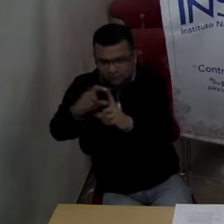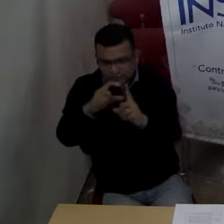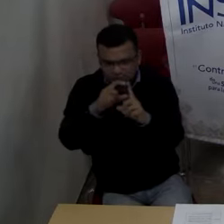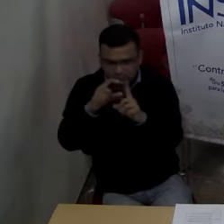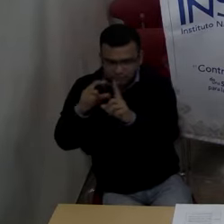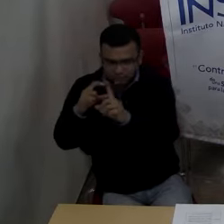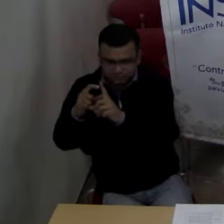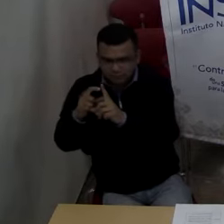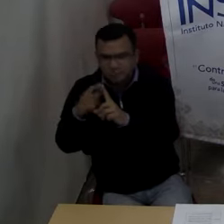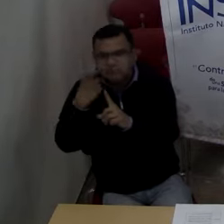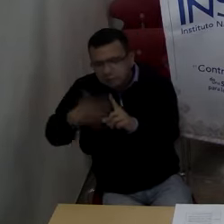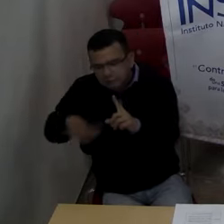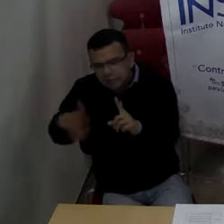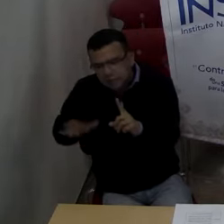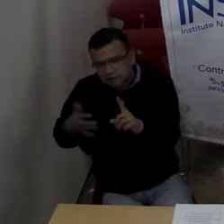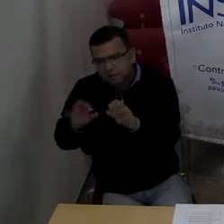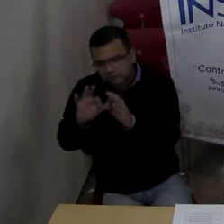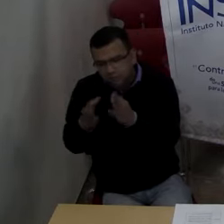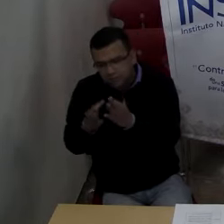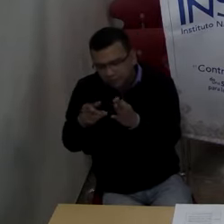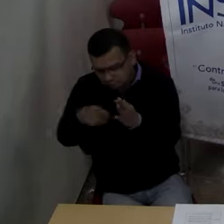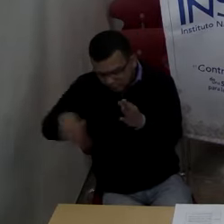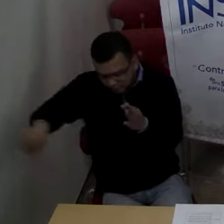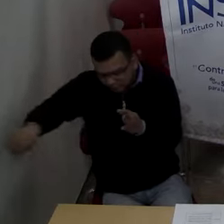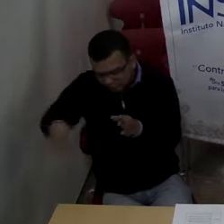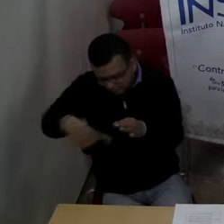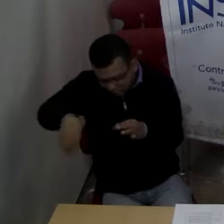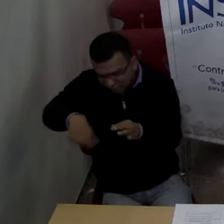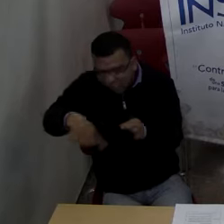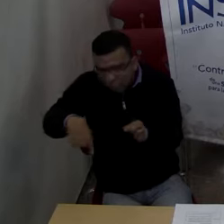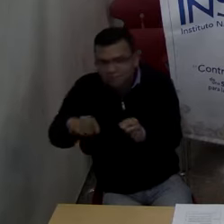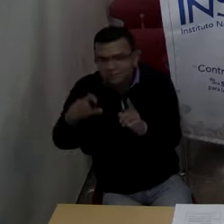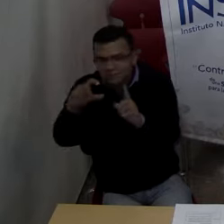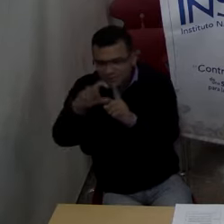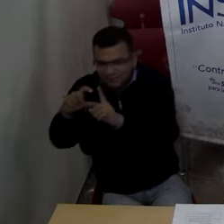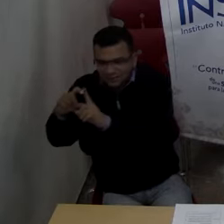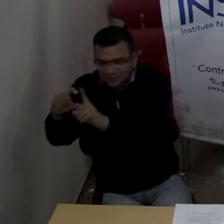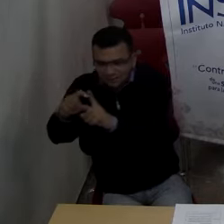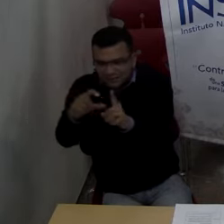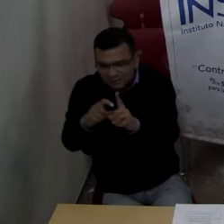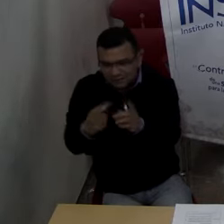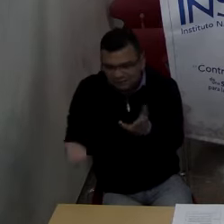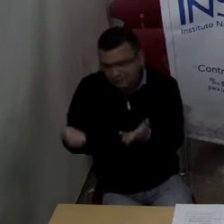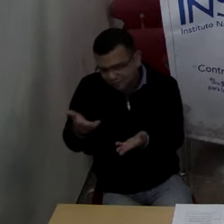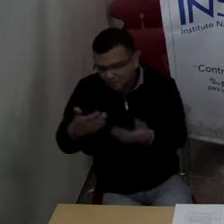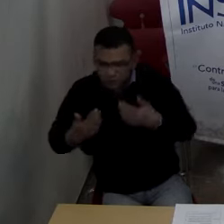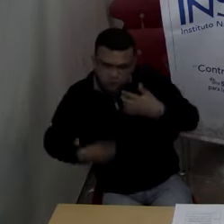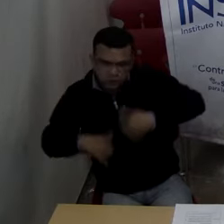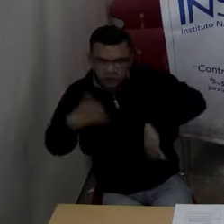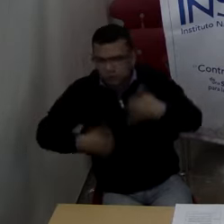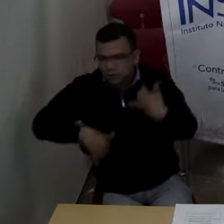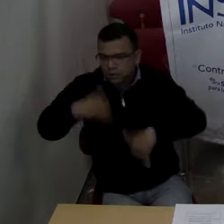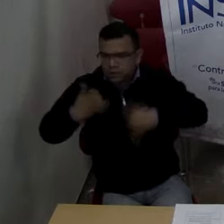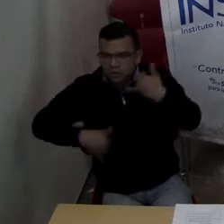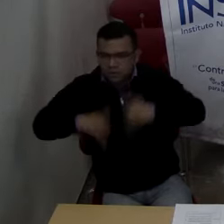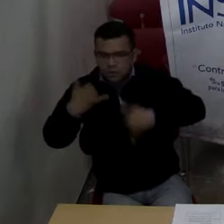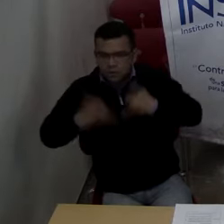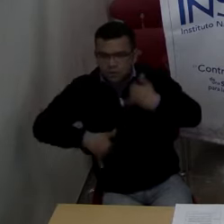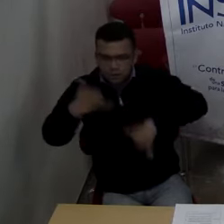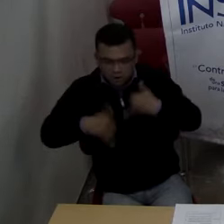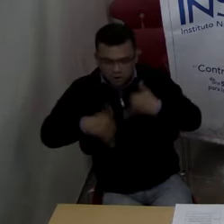hacemos juegos significativos con los niños para el aprendizaje, donde recurrimos a esta